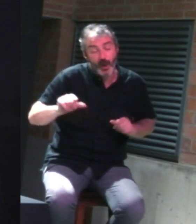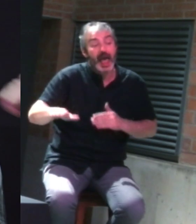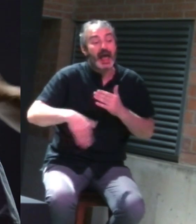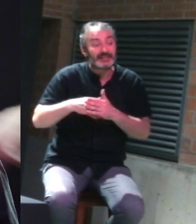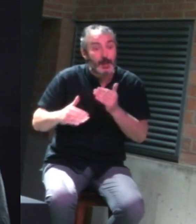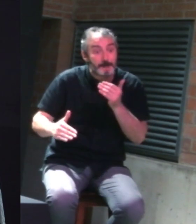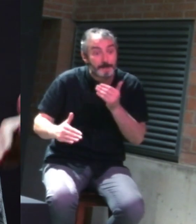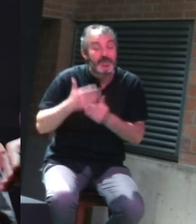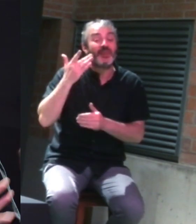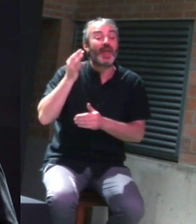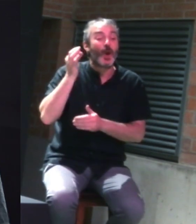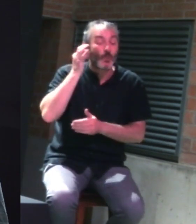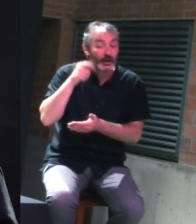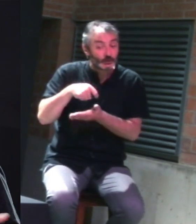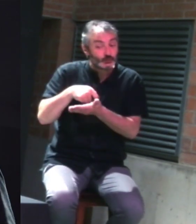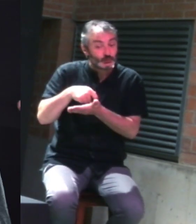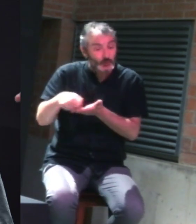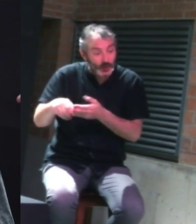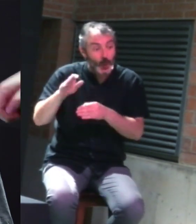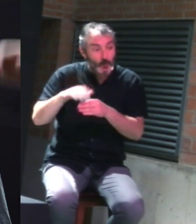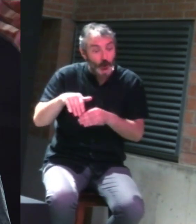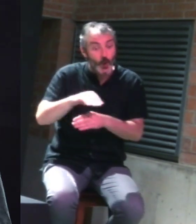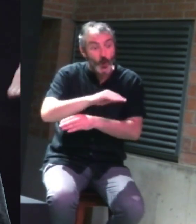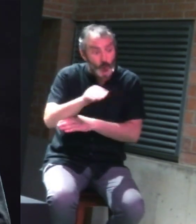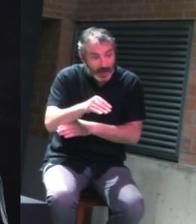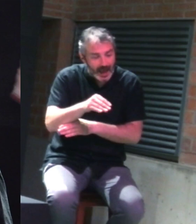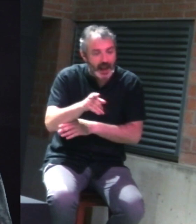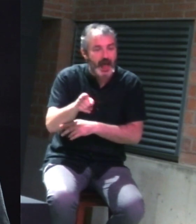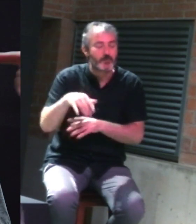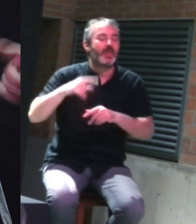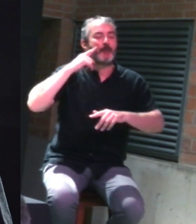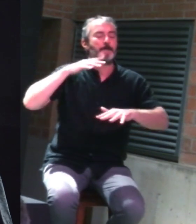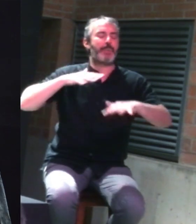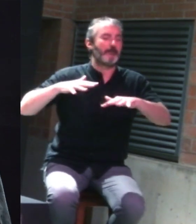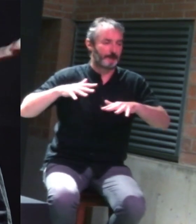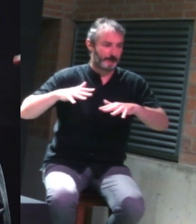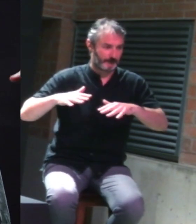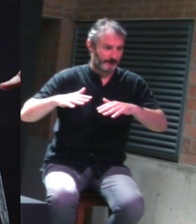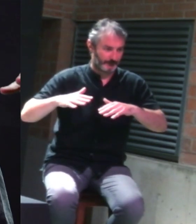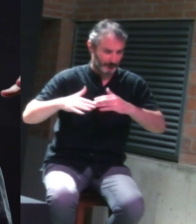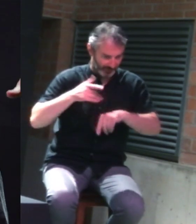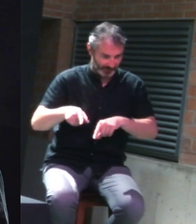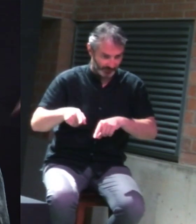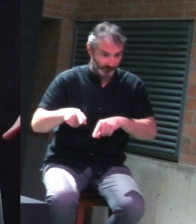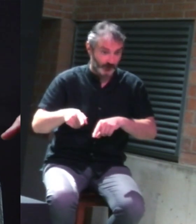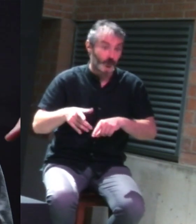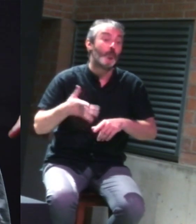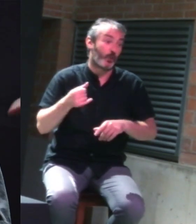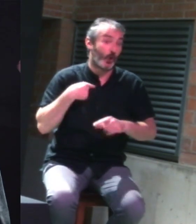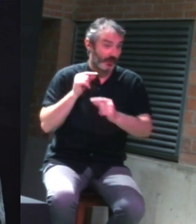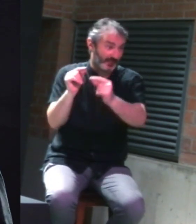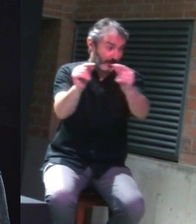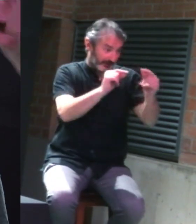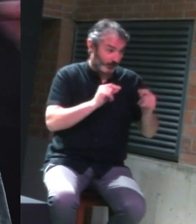tanto ahí se ha abierto una brecha actual, que es un elemento que creo que podemos en el debate también, sería